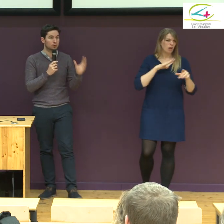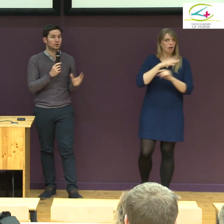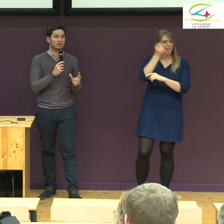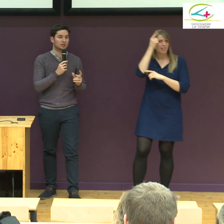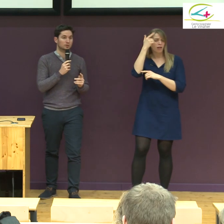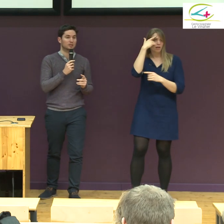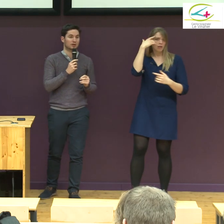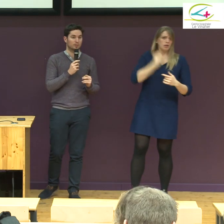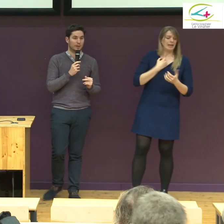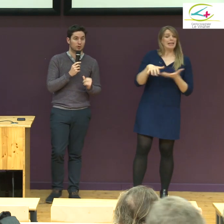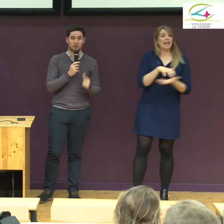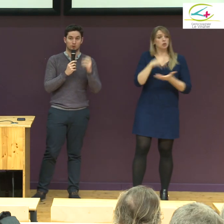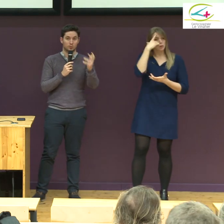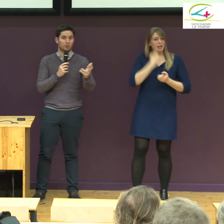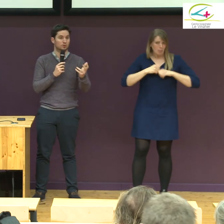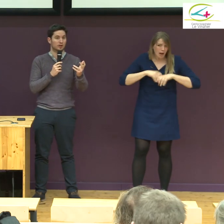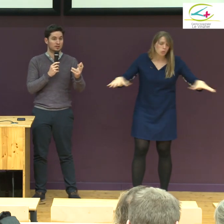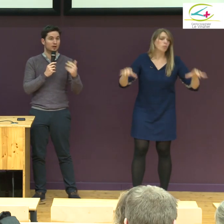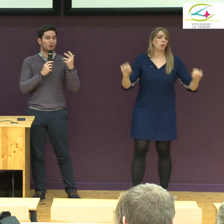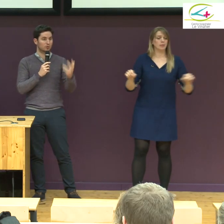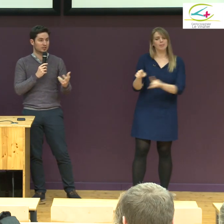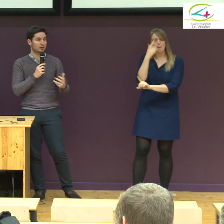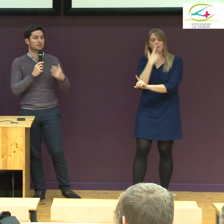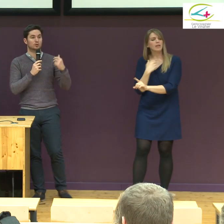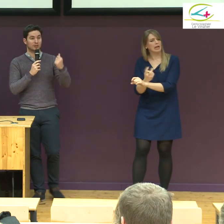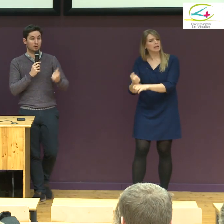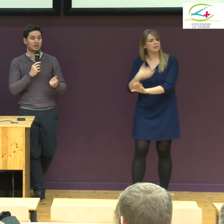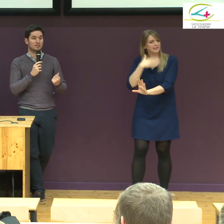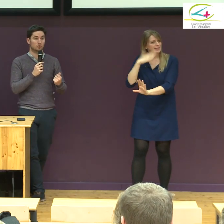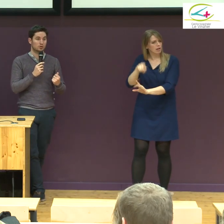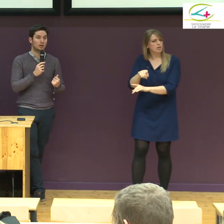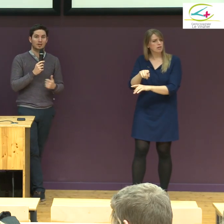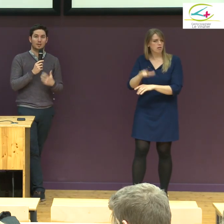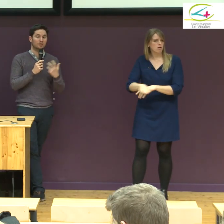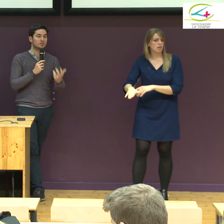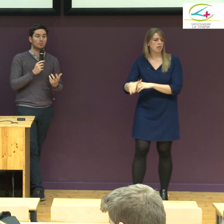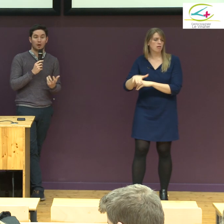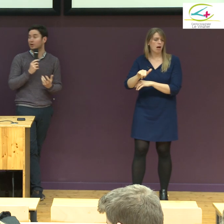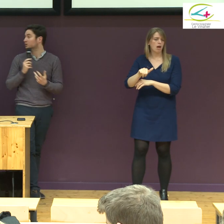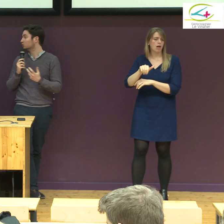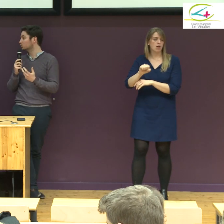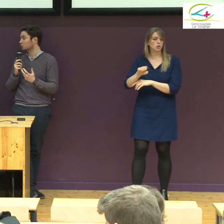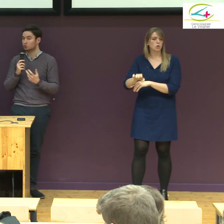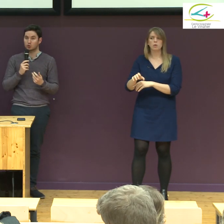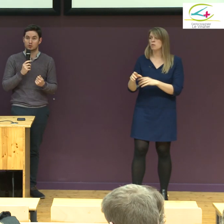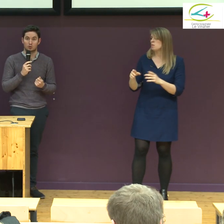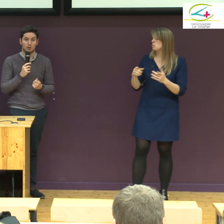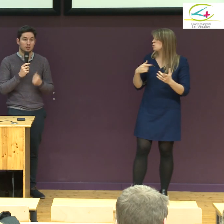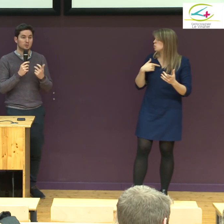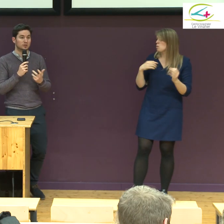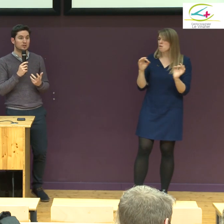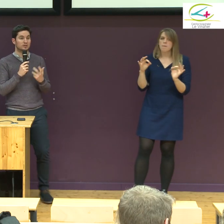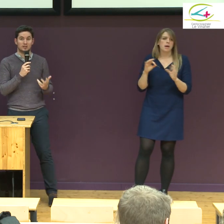suicidaires, partout il peut y avoir des crises suicidaires. D'accord ? Donc c'est une population à risque, on sait de mettre en place des choses, Il n'y a pas forcément, à ma connaissance, en tout cas aujourd'hui,